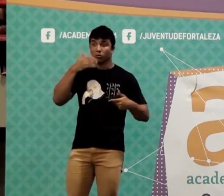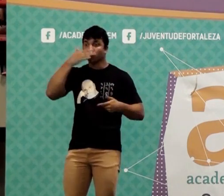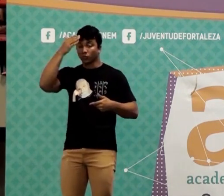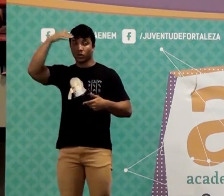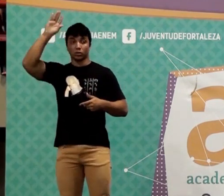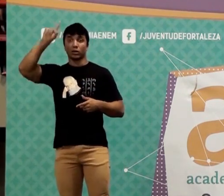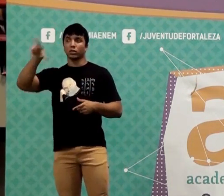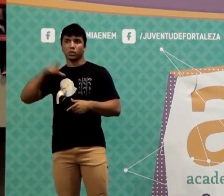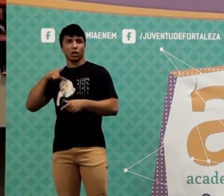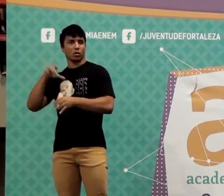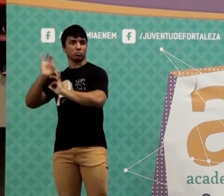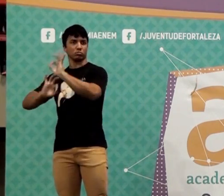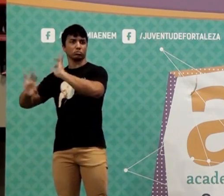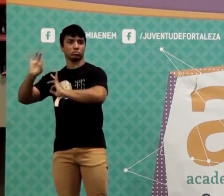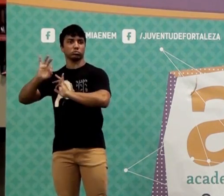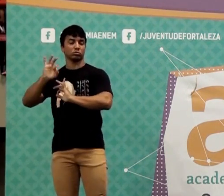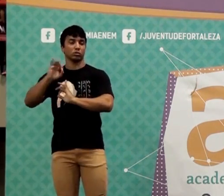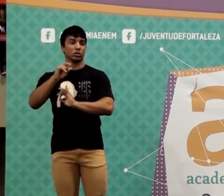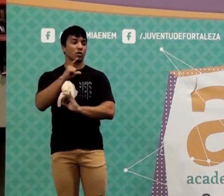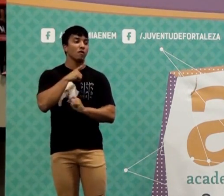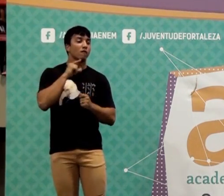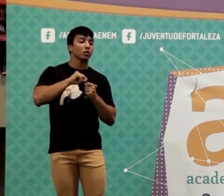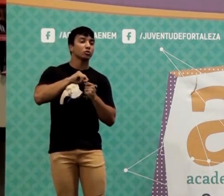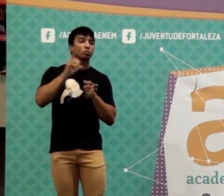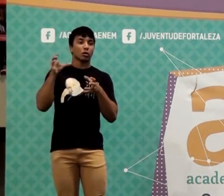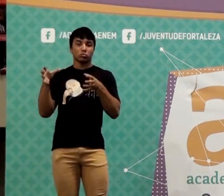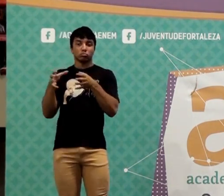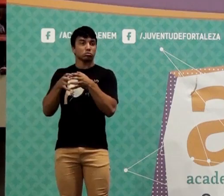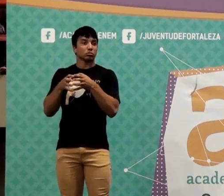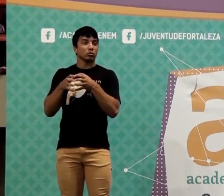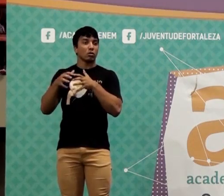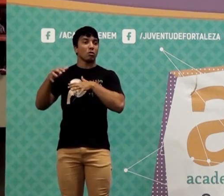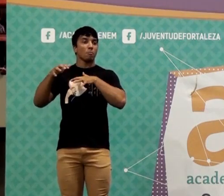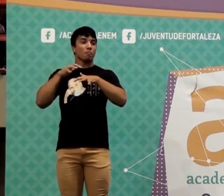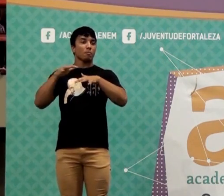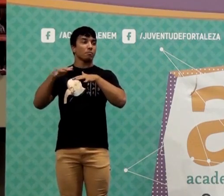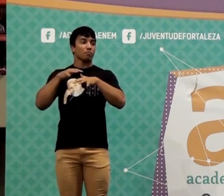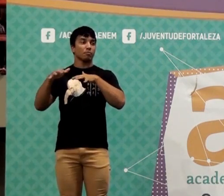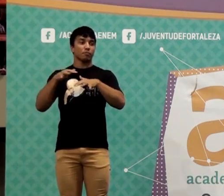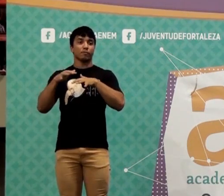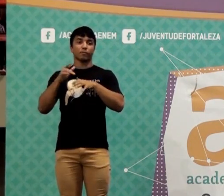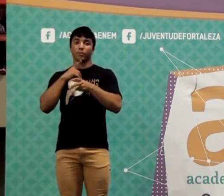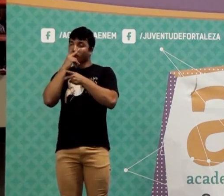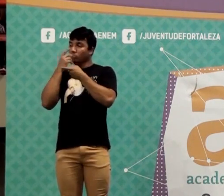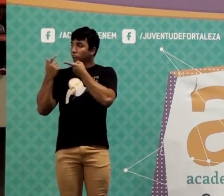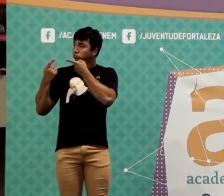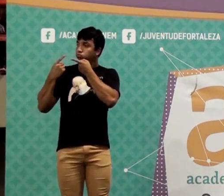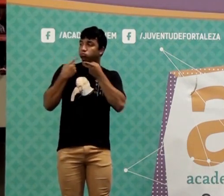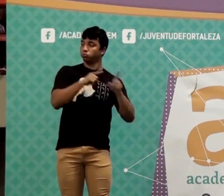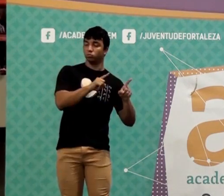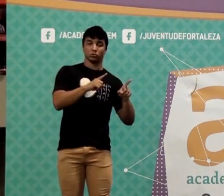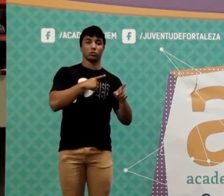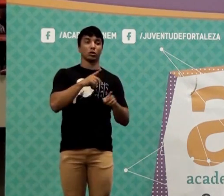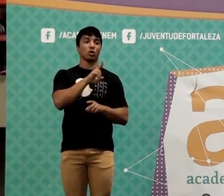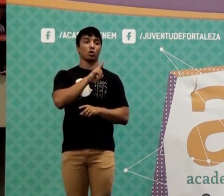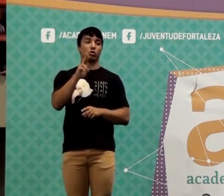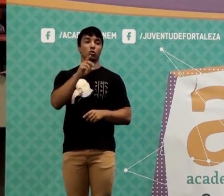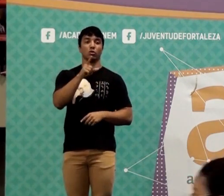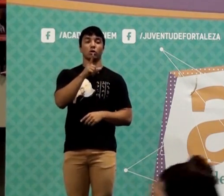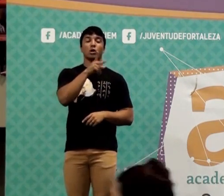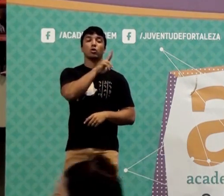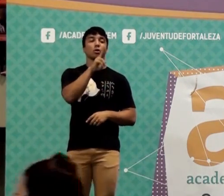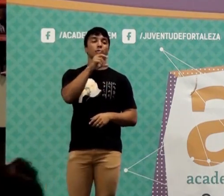de muçulmano. É diferente pra gente que quem adota o cristianismo é cristão, e o nome da religião é a mesma, né? É a